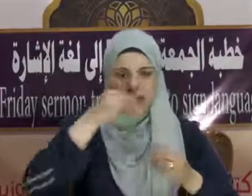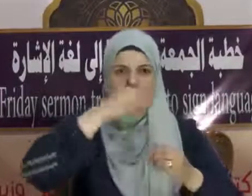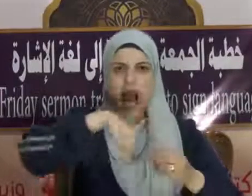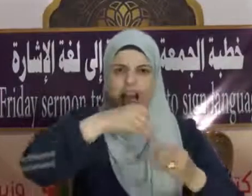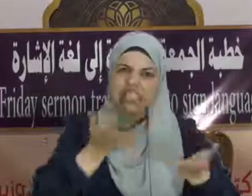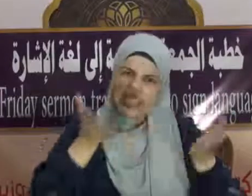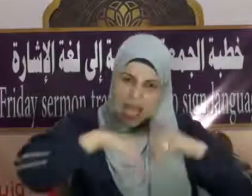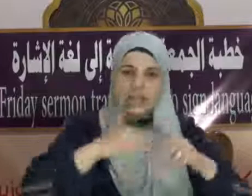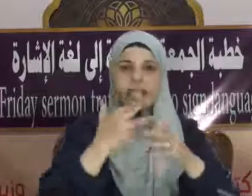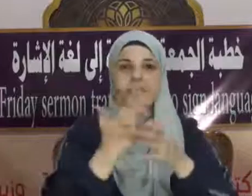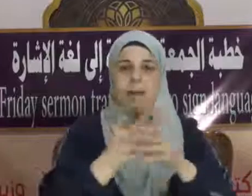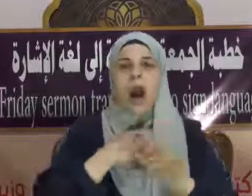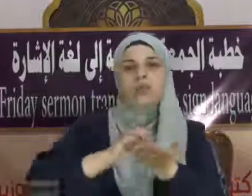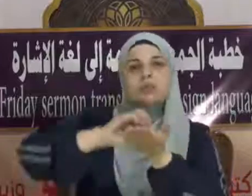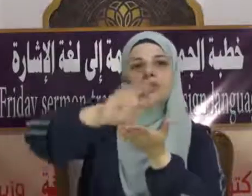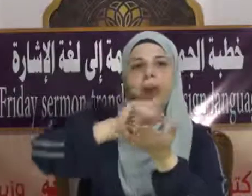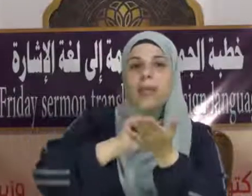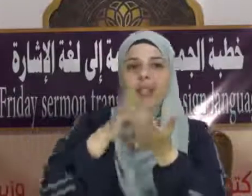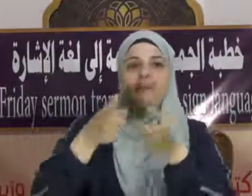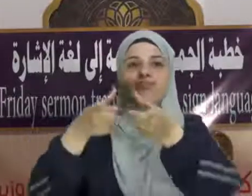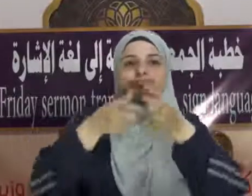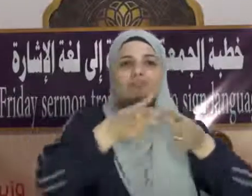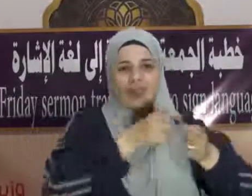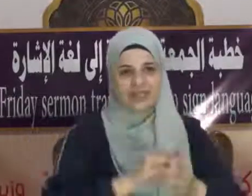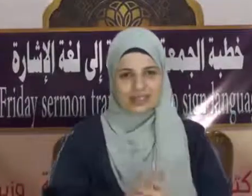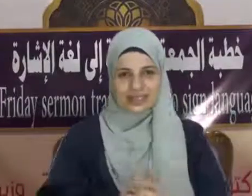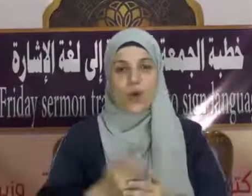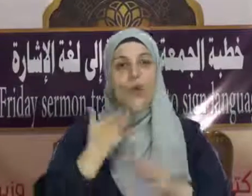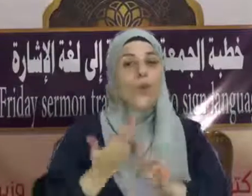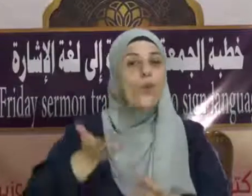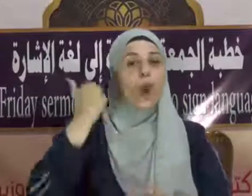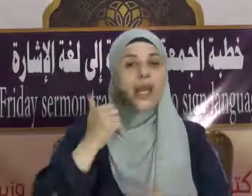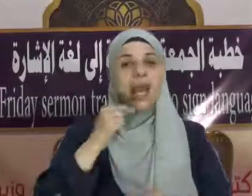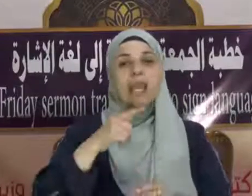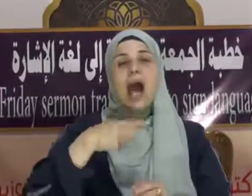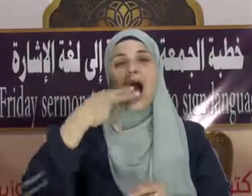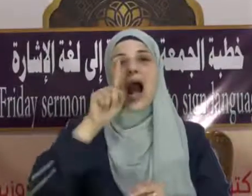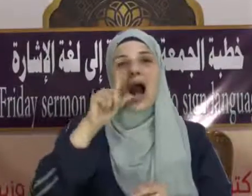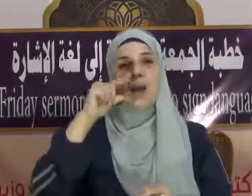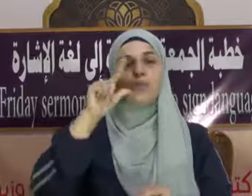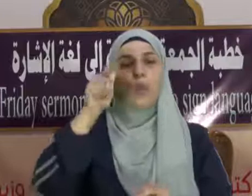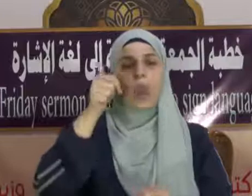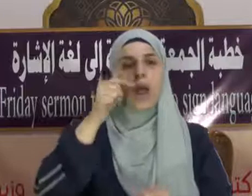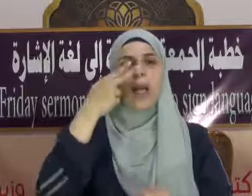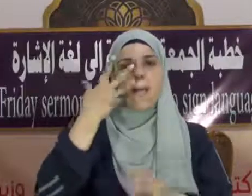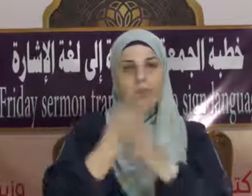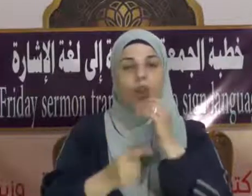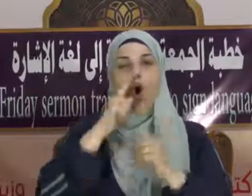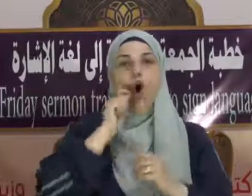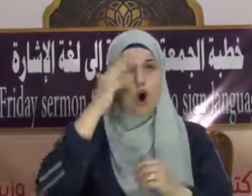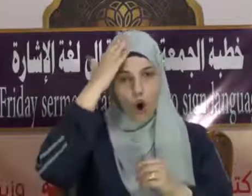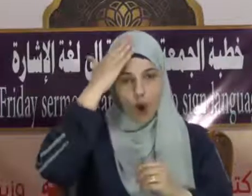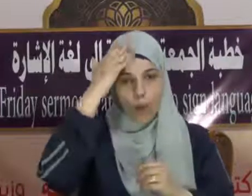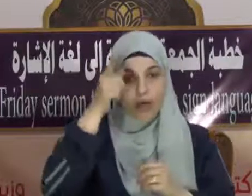المرق حتى نرسل لجيراننا منه. وكان سيدنا عبد الله بن عمر بن الخطاب رضي